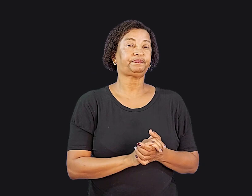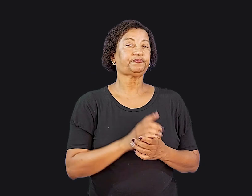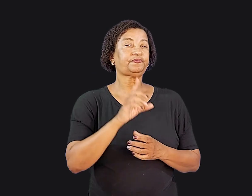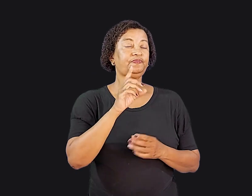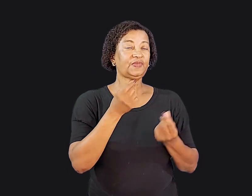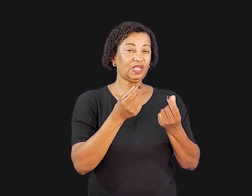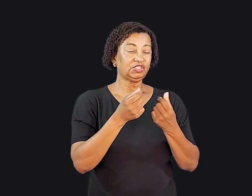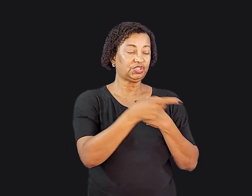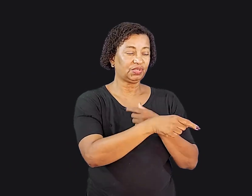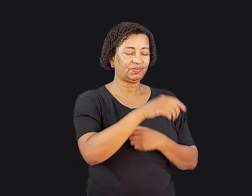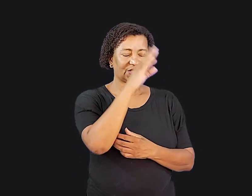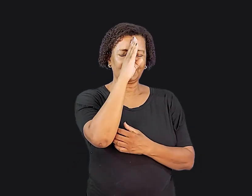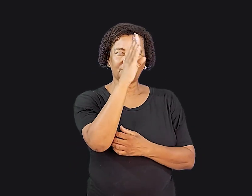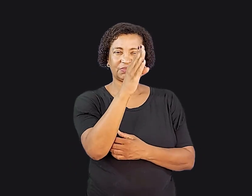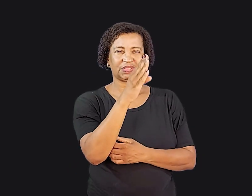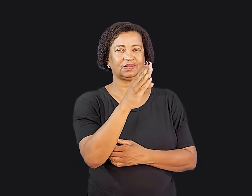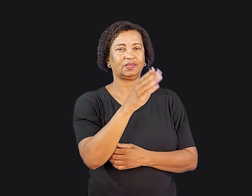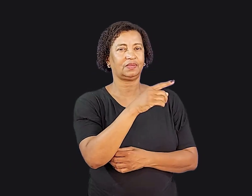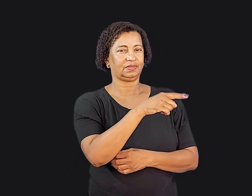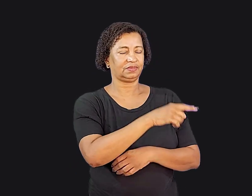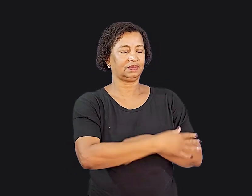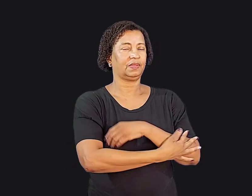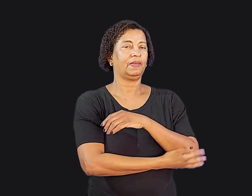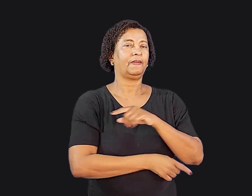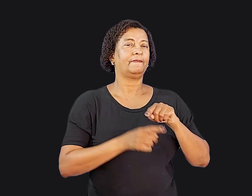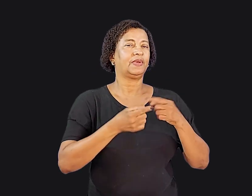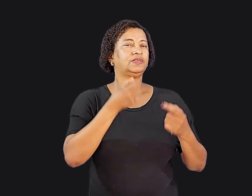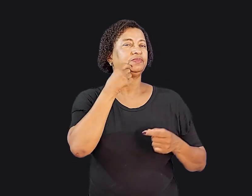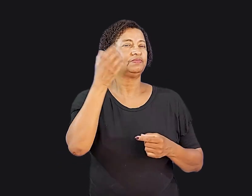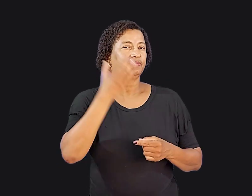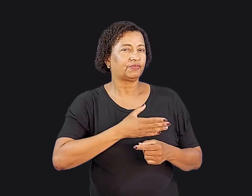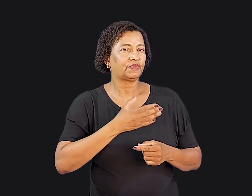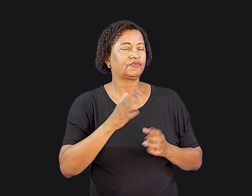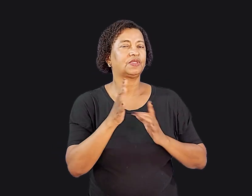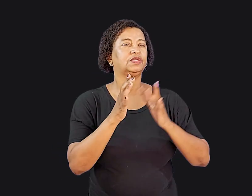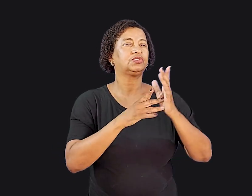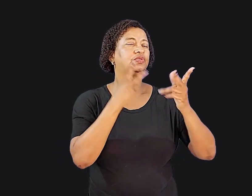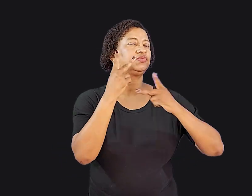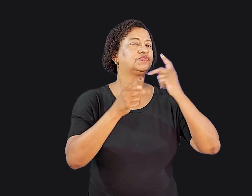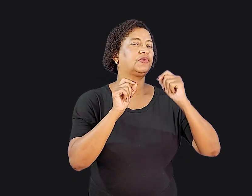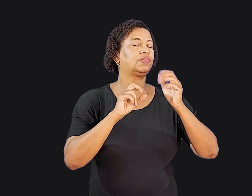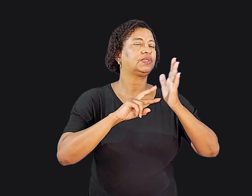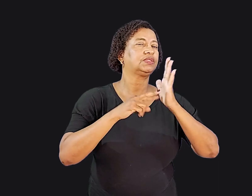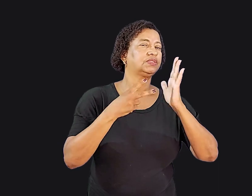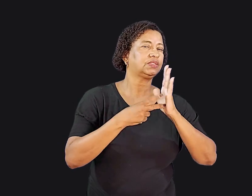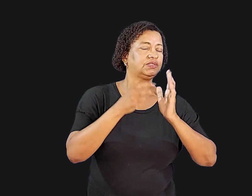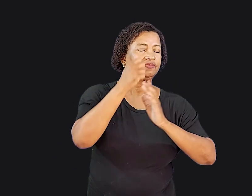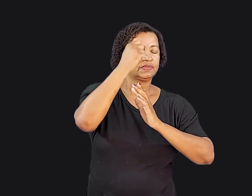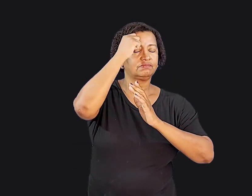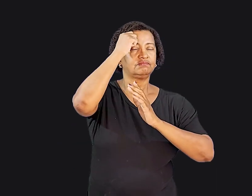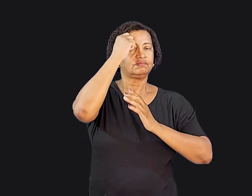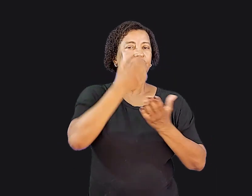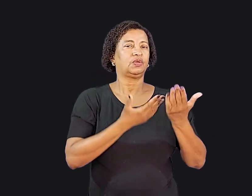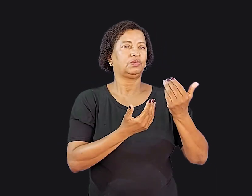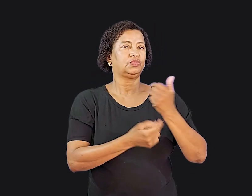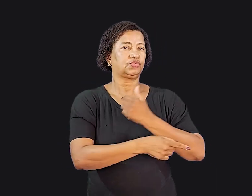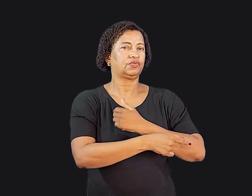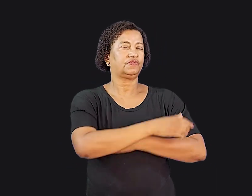para ele era a prioridade número 1. Para provar isso, Jesus enfoca o que significaria o arrependimento para aquele jovem.